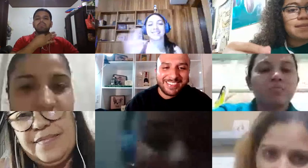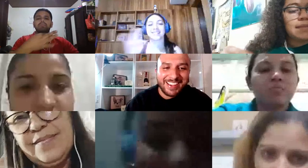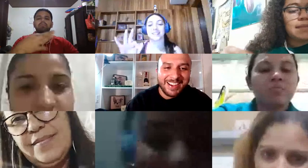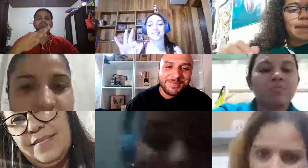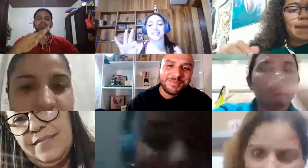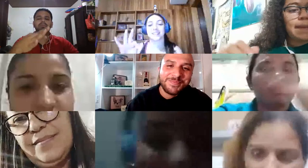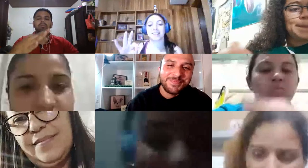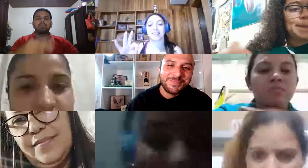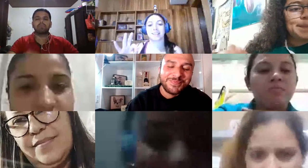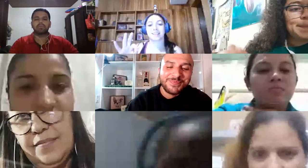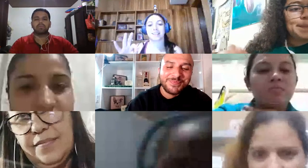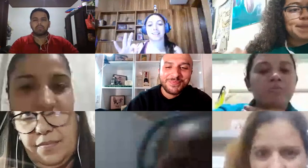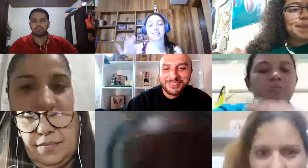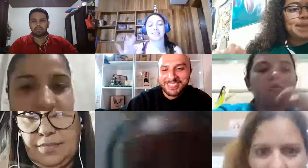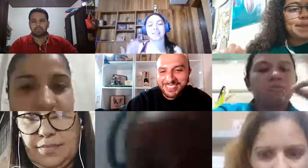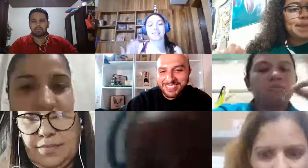¿Ya?